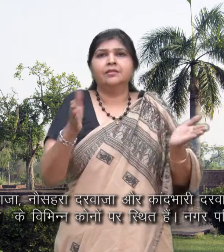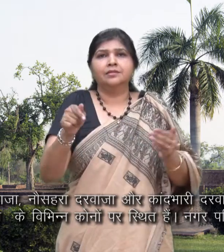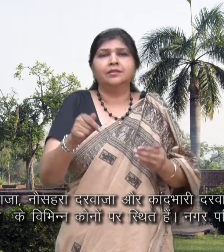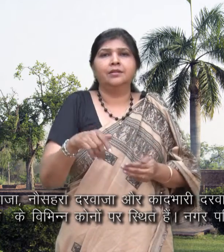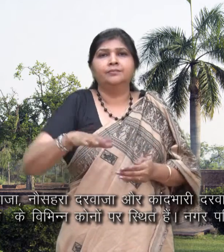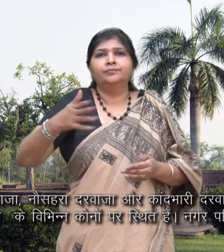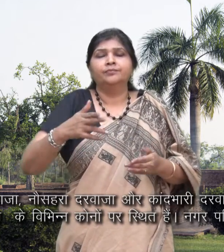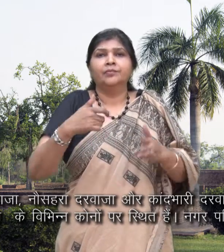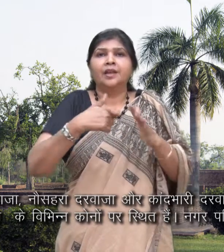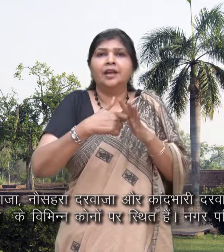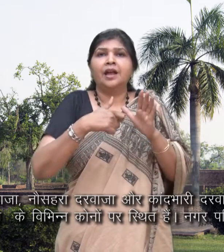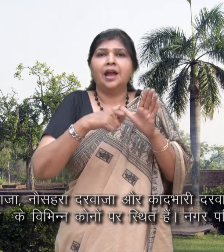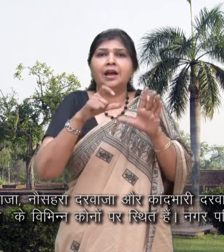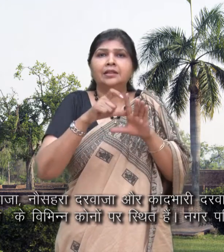और कांधभारी दरवाजा,